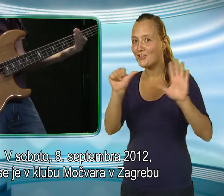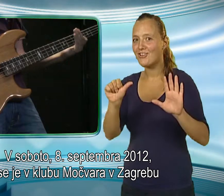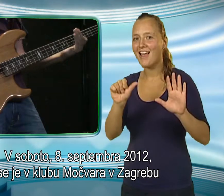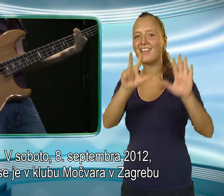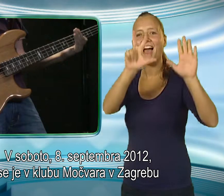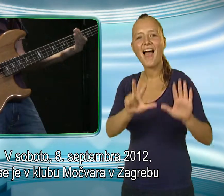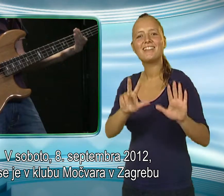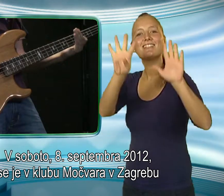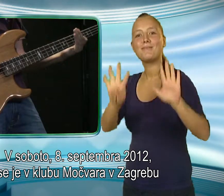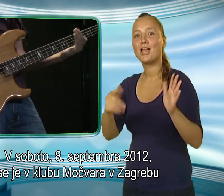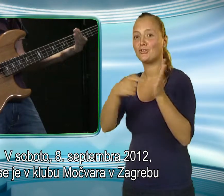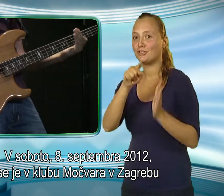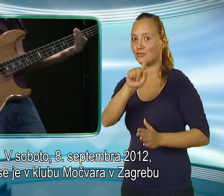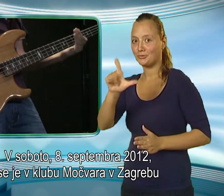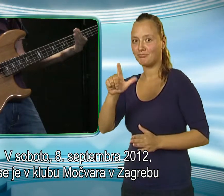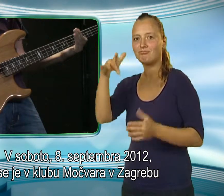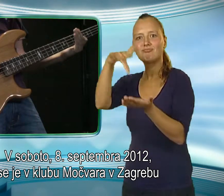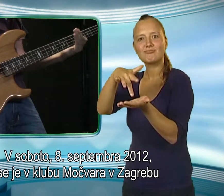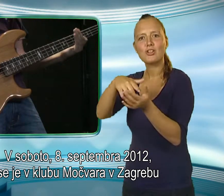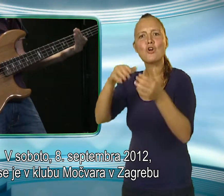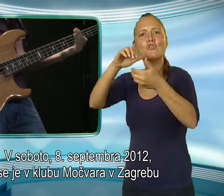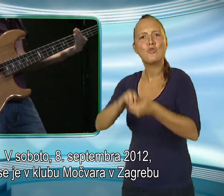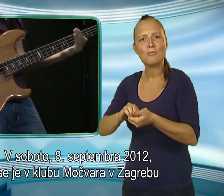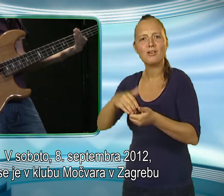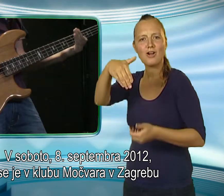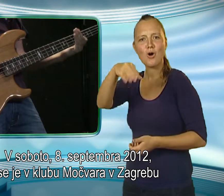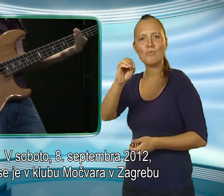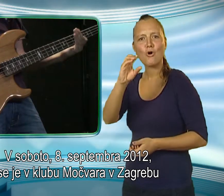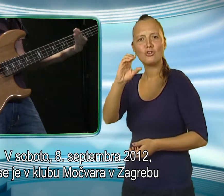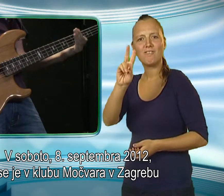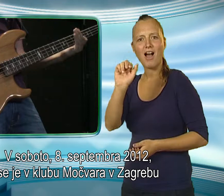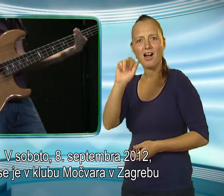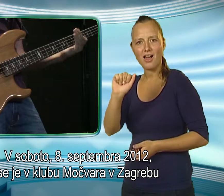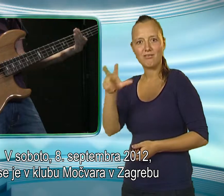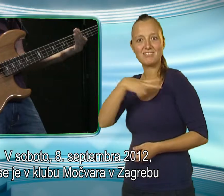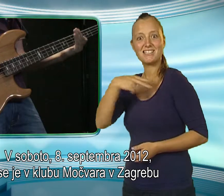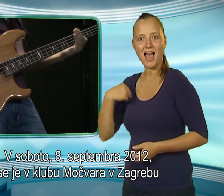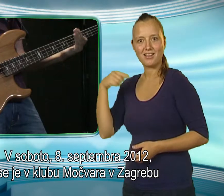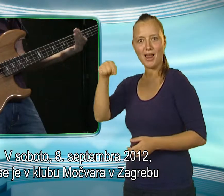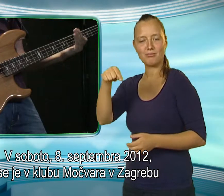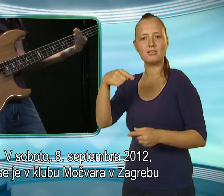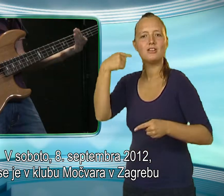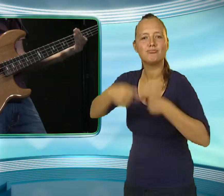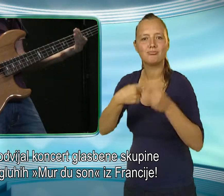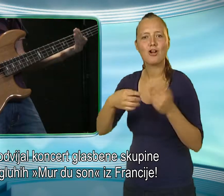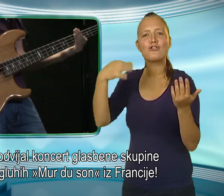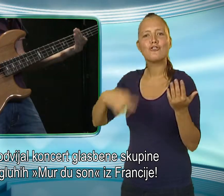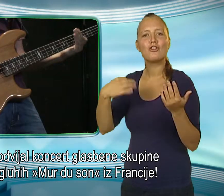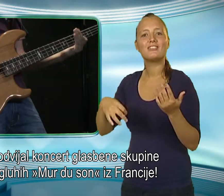V soboto, 8. septembra 2012, se je v klubu Močvara v Zagrebu odvijal koncert glasbene skupine